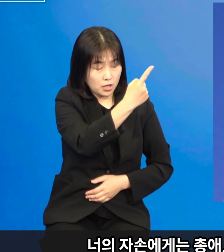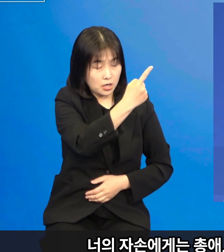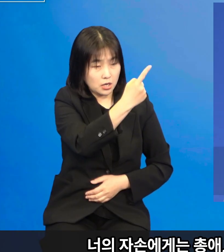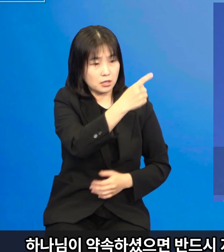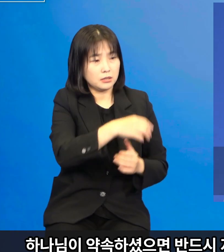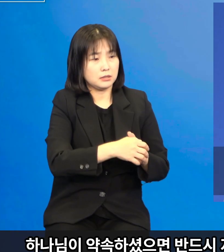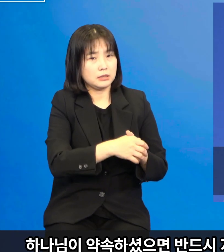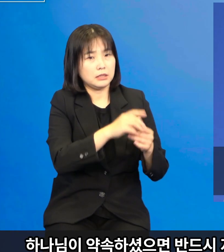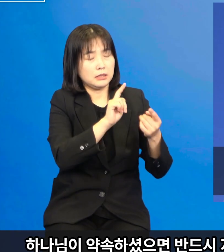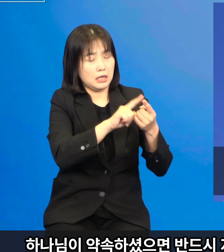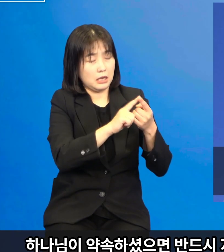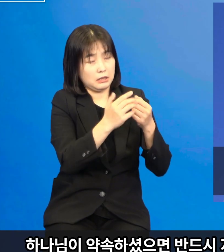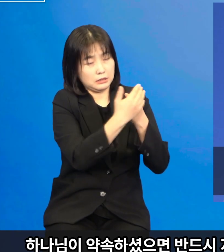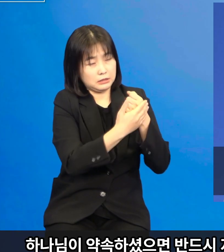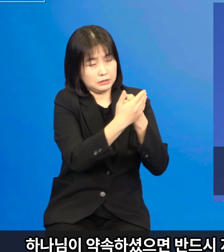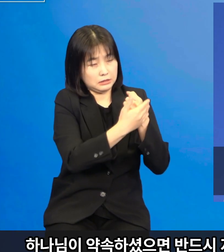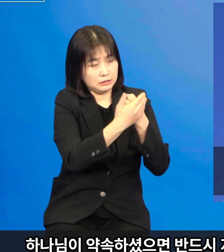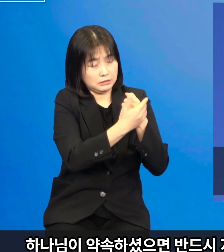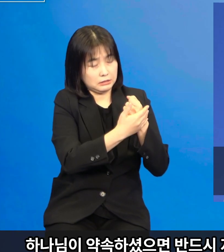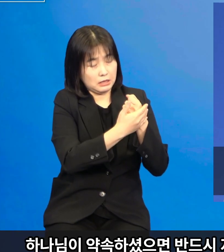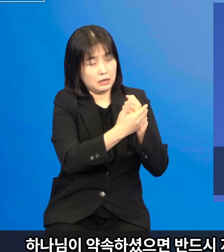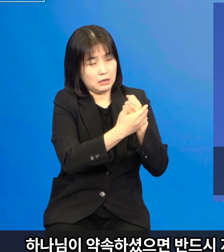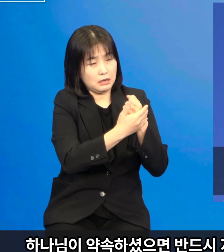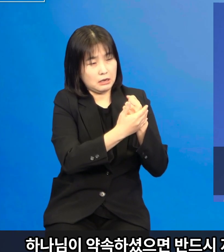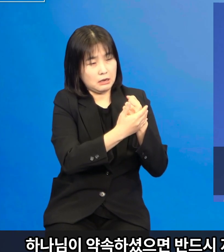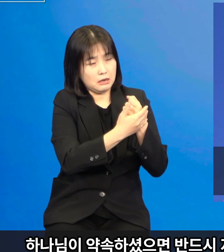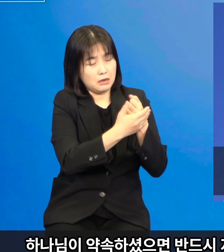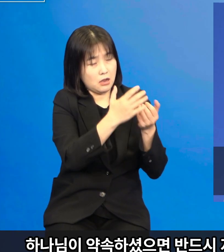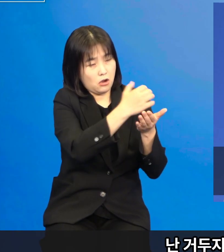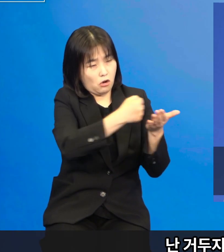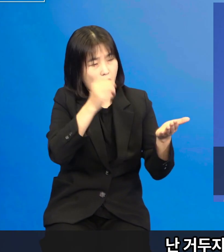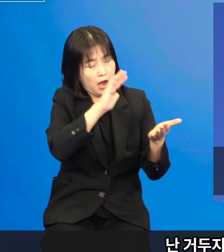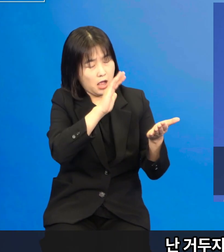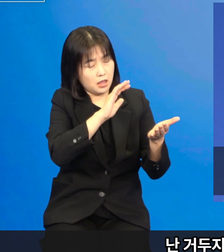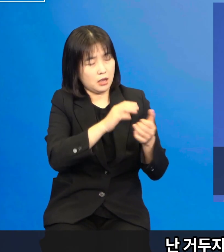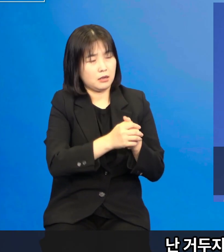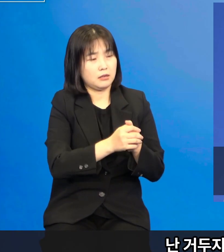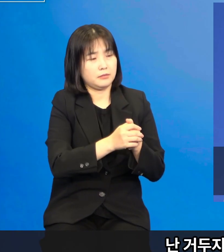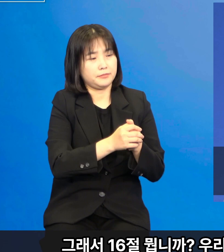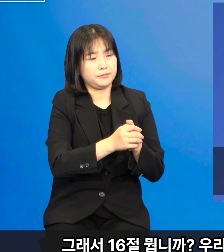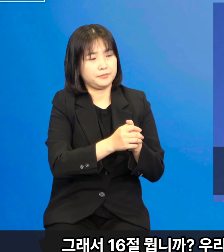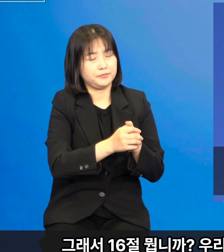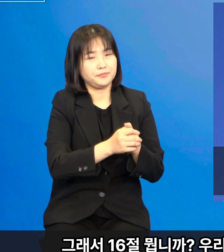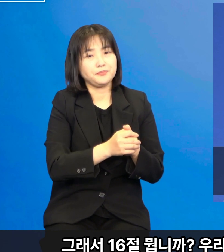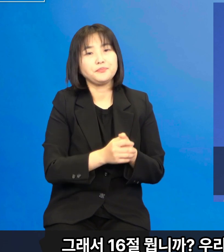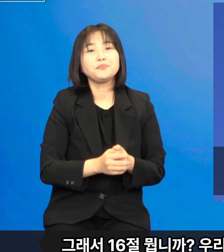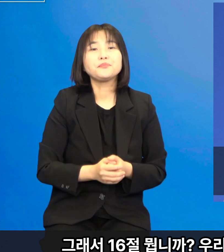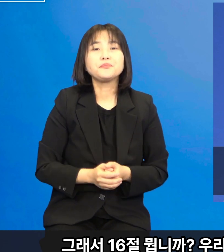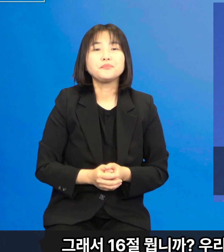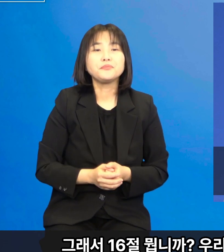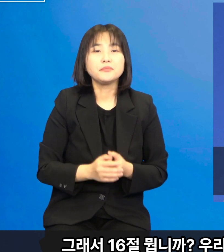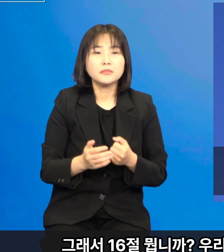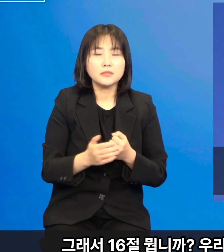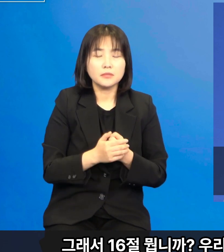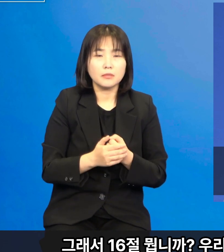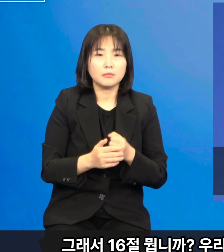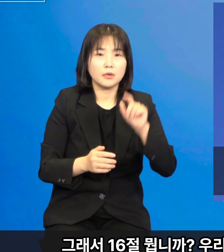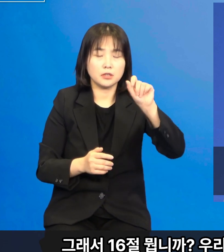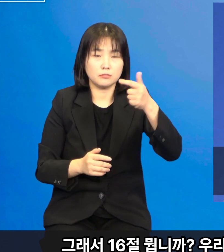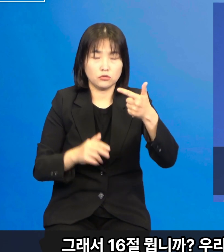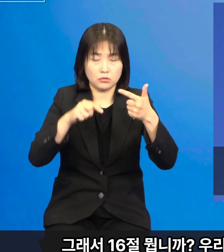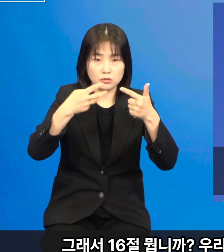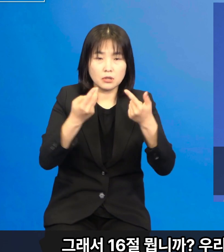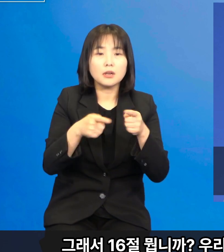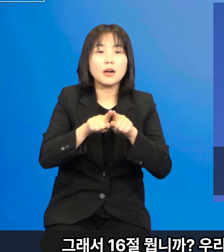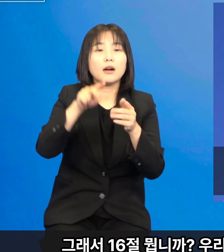헤세드라고 하는 하나님이 약속하셨으면 반드시 지키신다는 실패하지 않는 사랑을 난 거두지 않을 거야. 그래서 16절 뭡니까? 우리